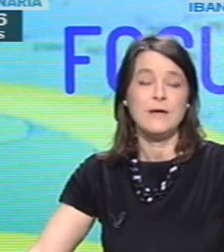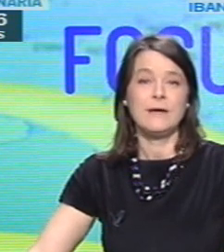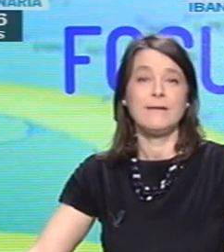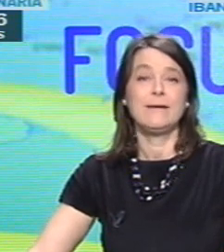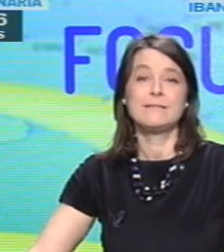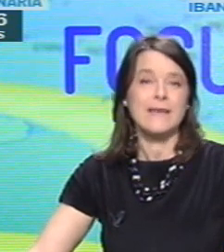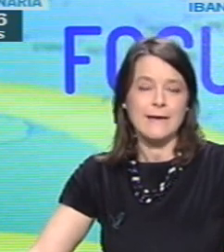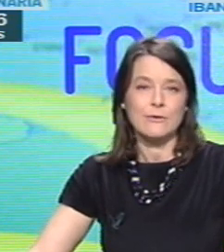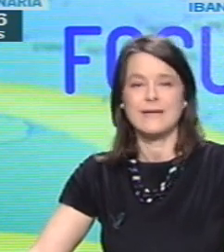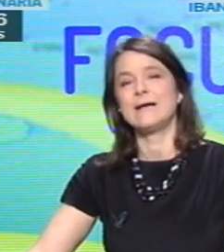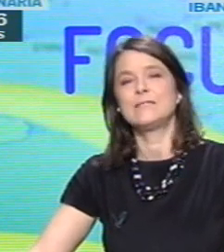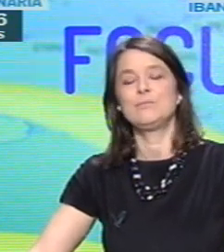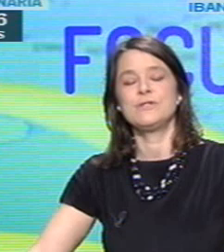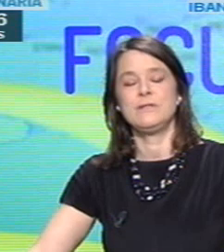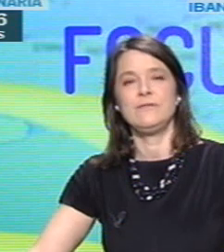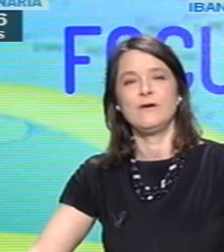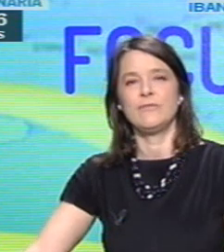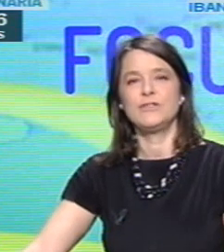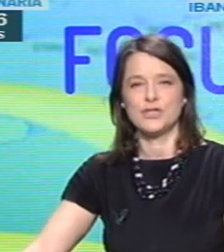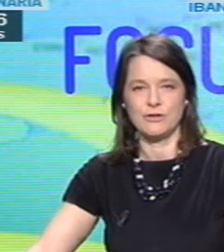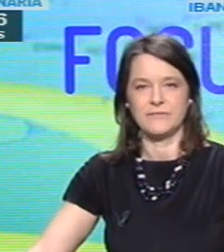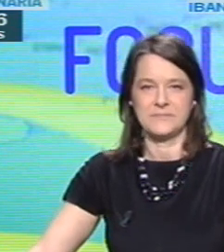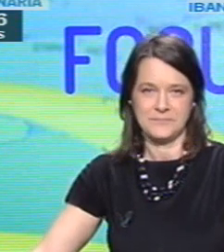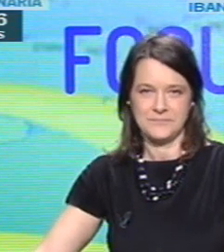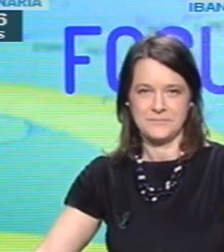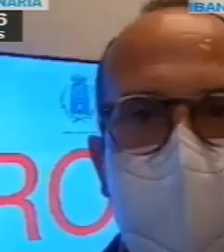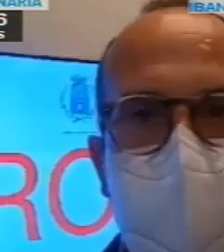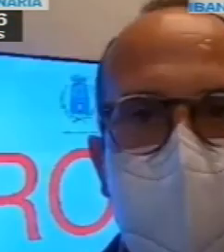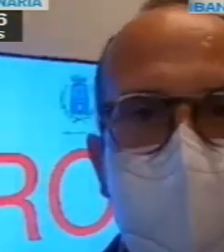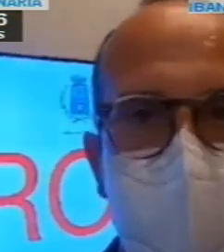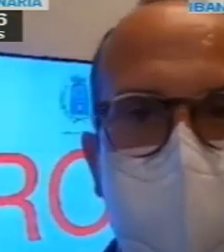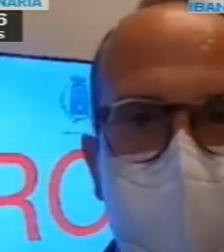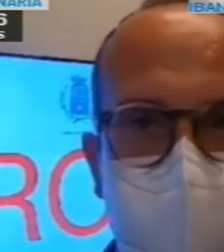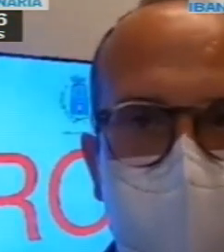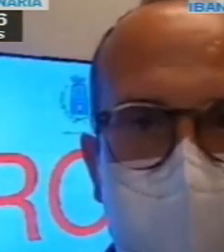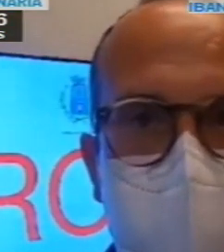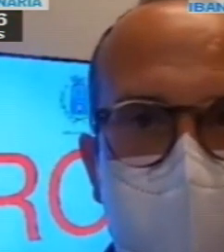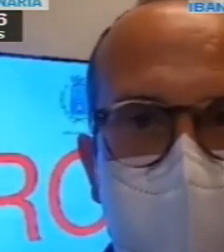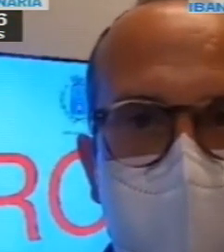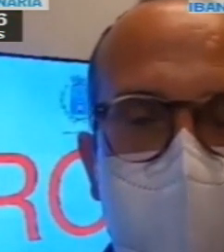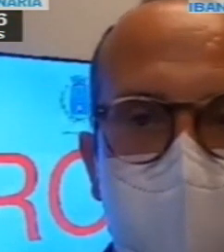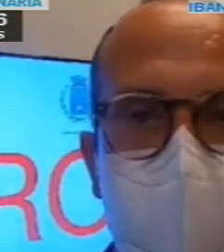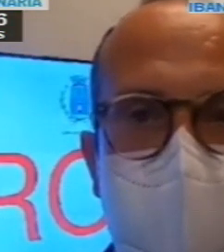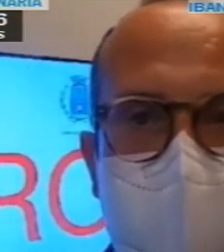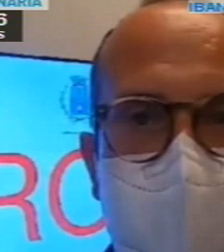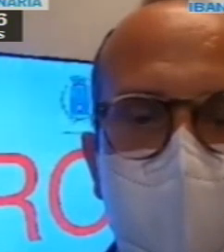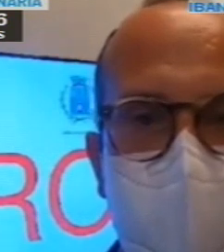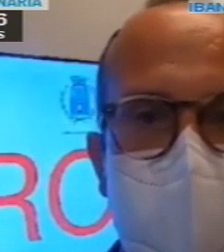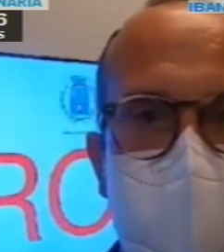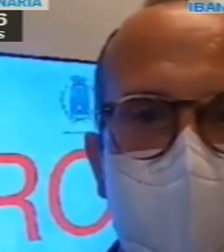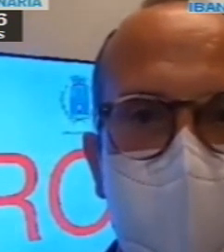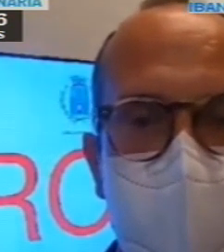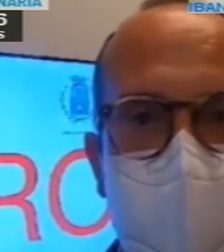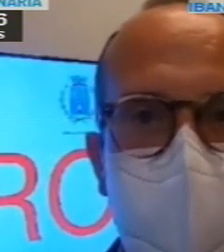sono zero casi positivi al Covid-19. Oggi, 1° maggio, si può considerare